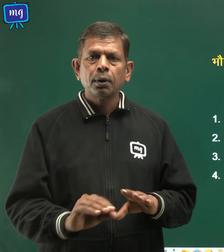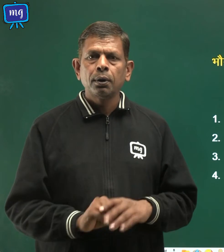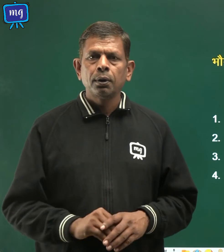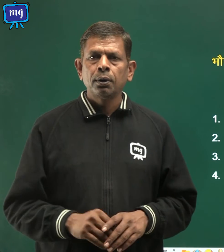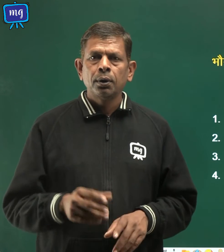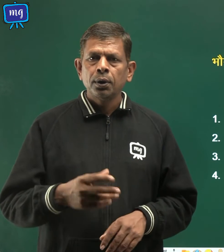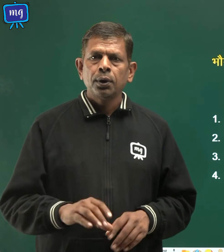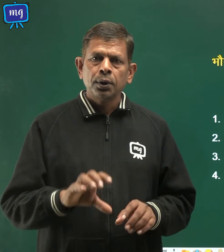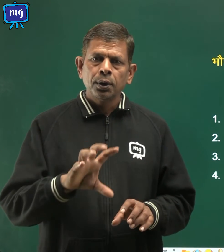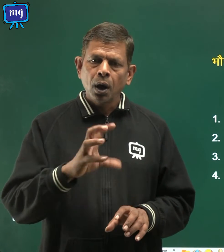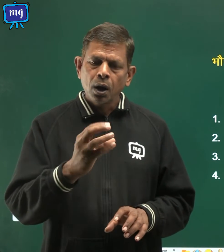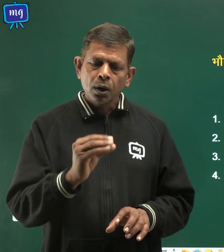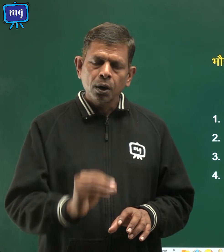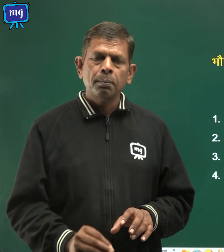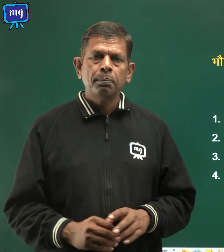या अवक्षय